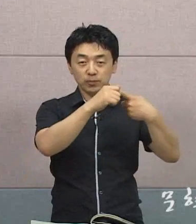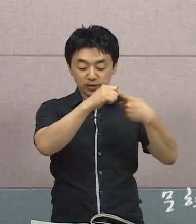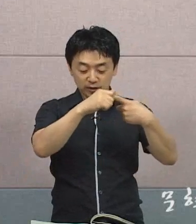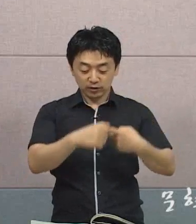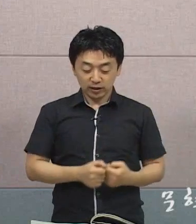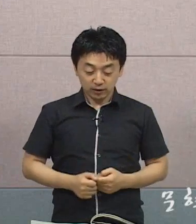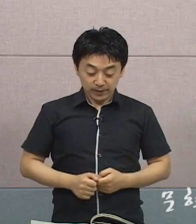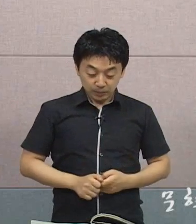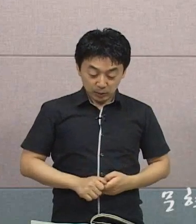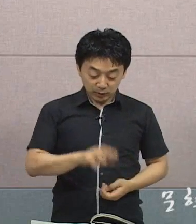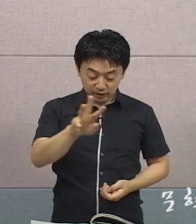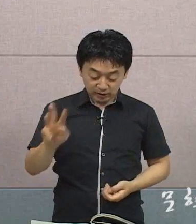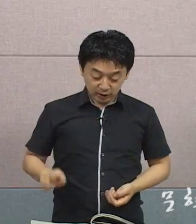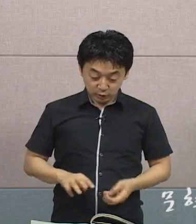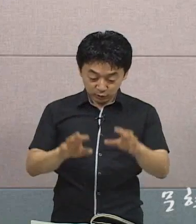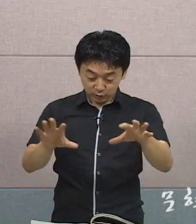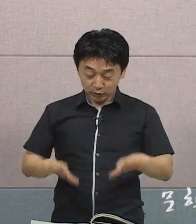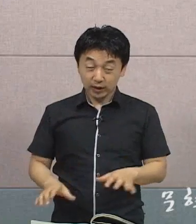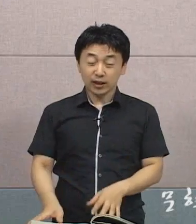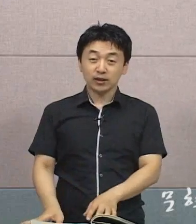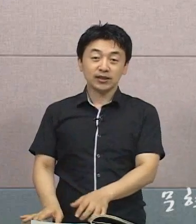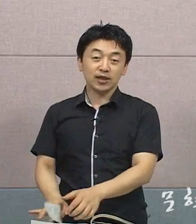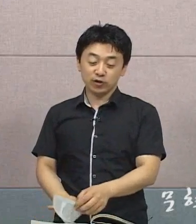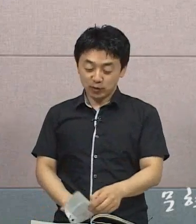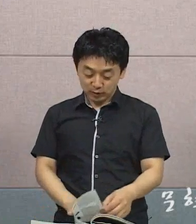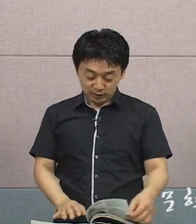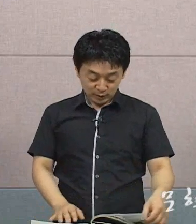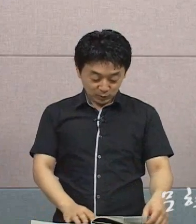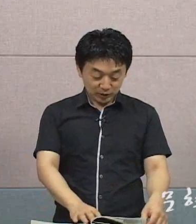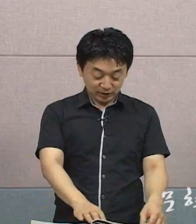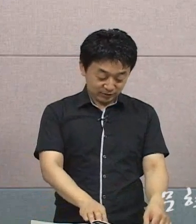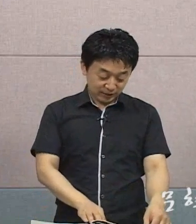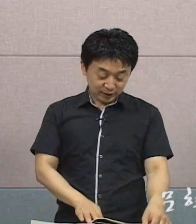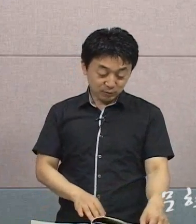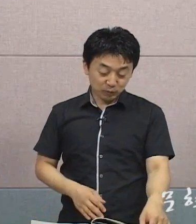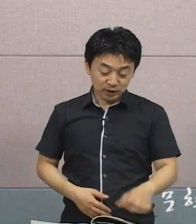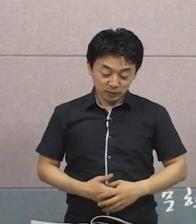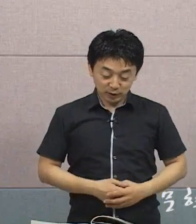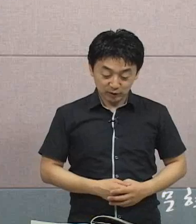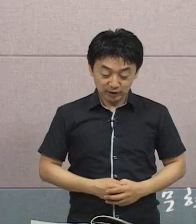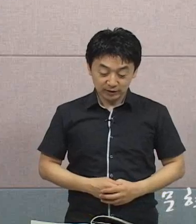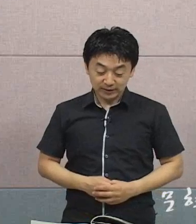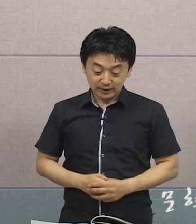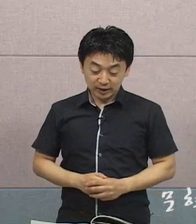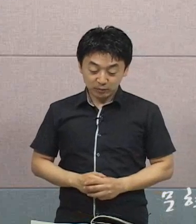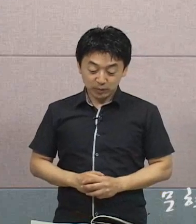번째 단어들이니까요. 별표 3개씩 해가지고 요거 4개 다 체크해 주시면 좋겠네요. 네, 26페이지 넘어가도록 하시죠. 자,